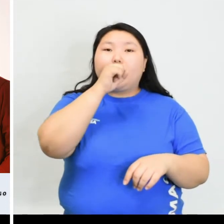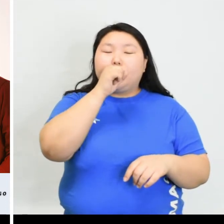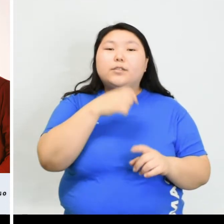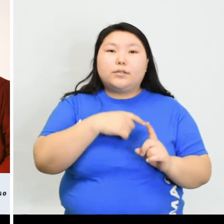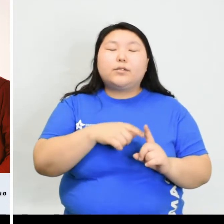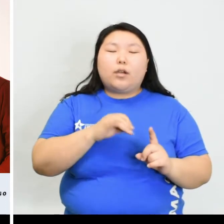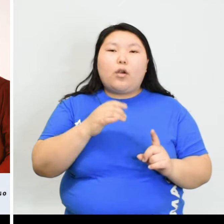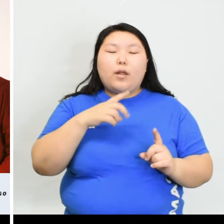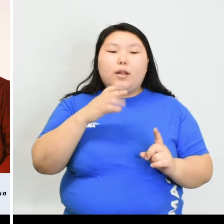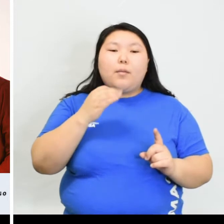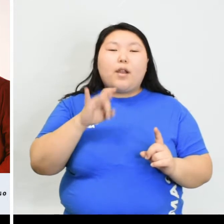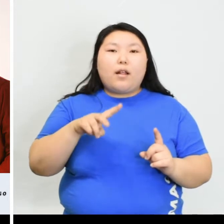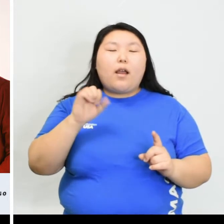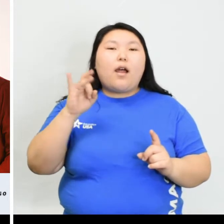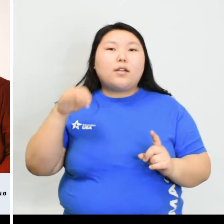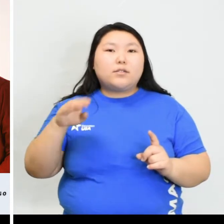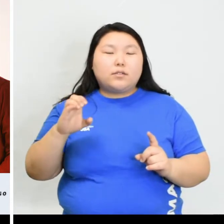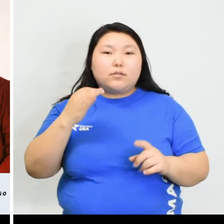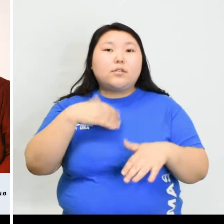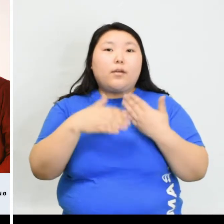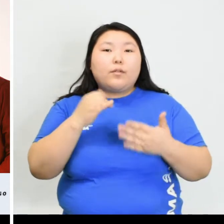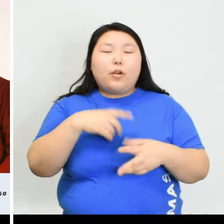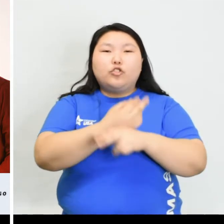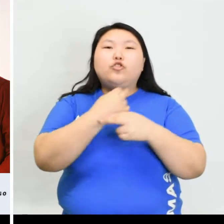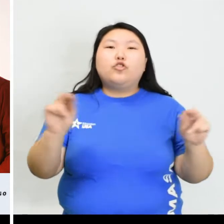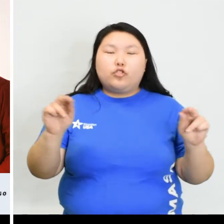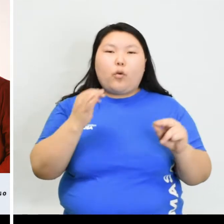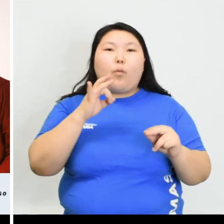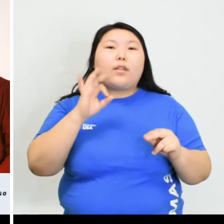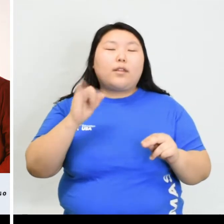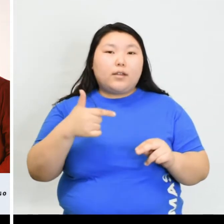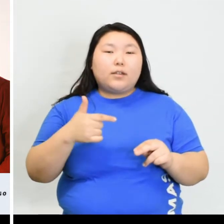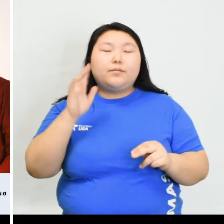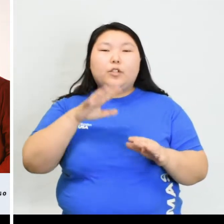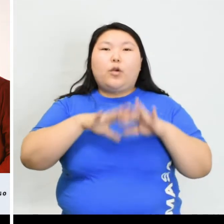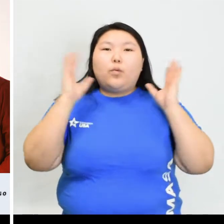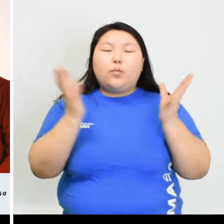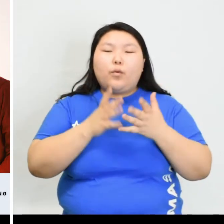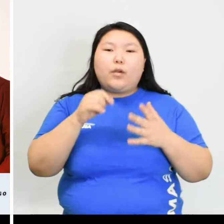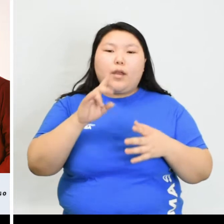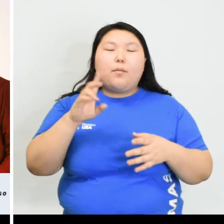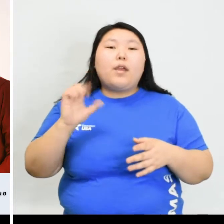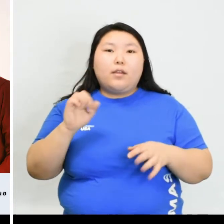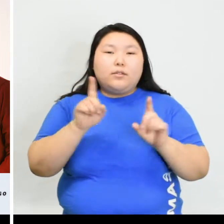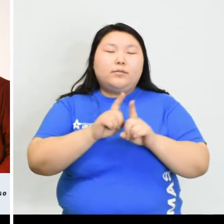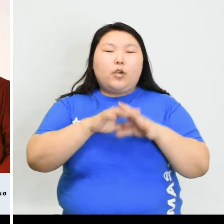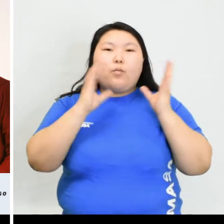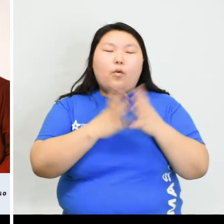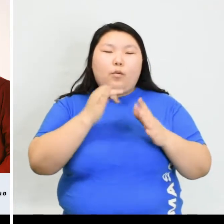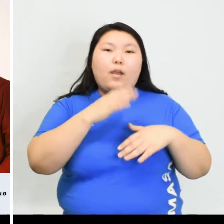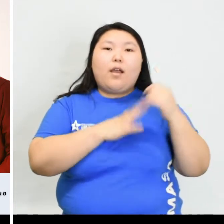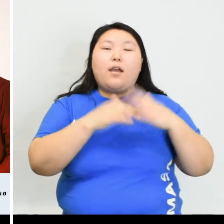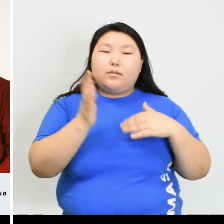та. Liberal arts гэж яддаг ш, нөгөө нэг чөлөөт урлаг гэдэг. бүх яг MBA шиг бүх юм